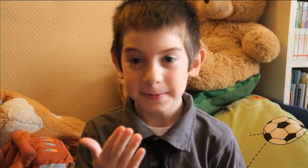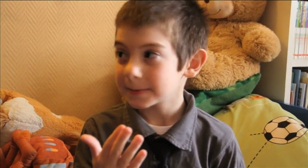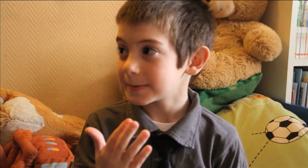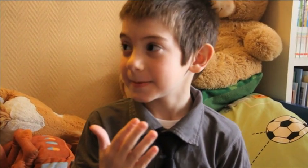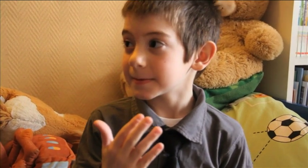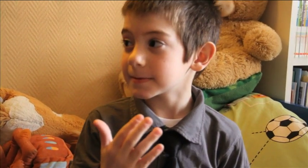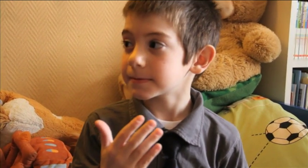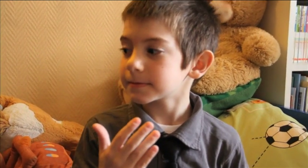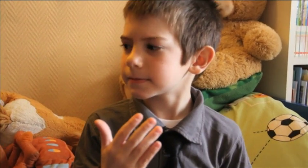Bonjour.